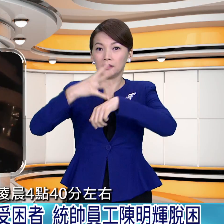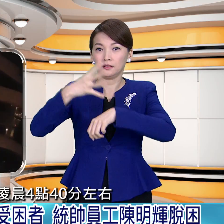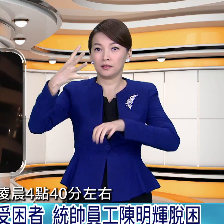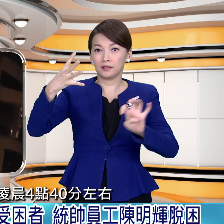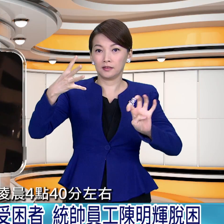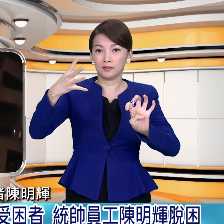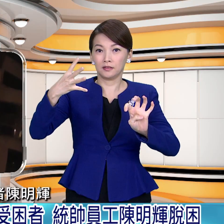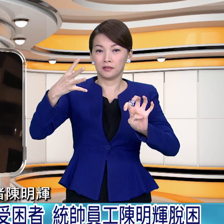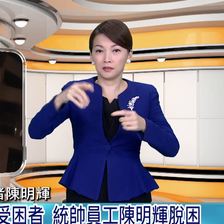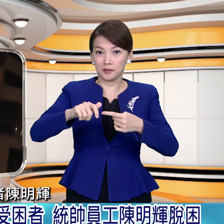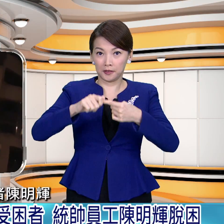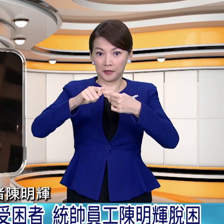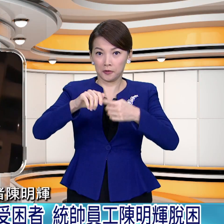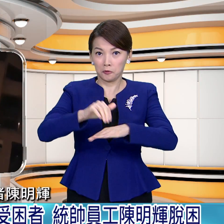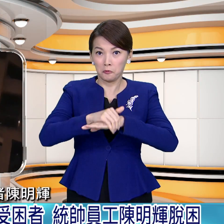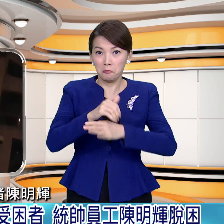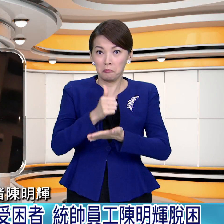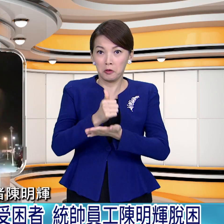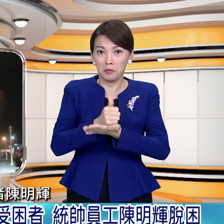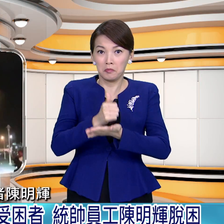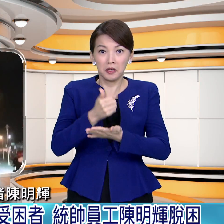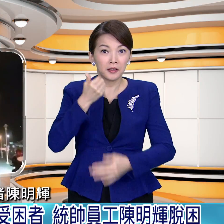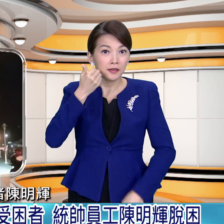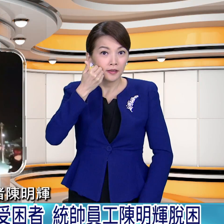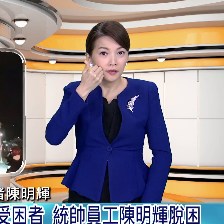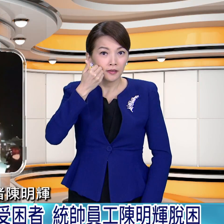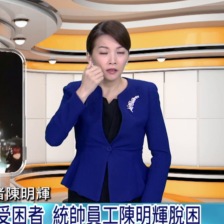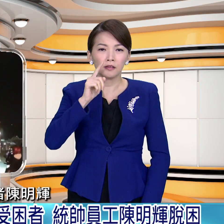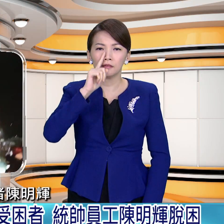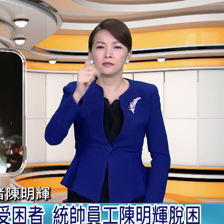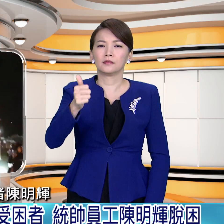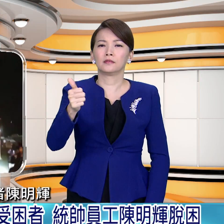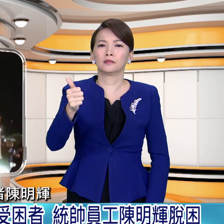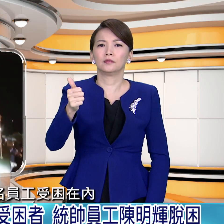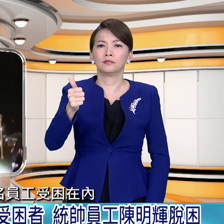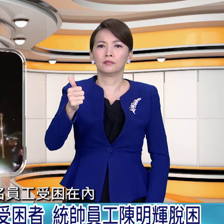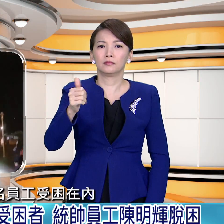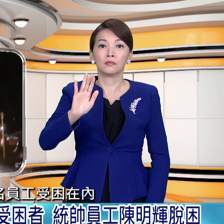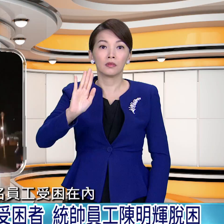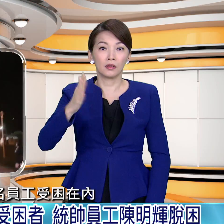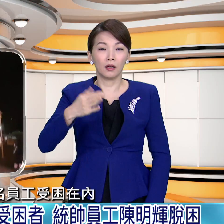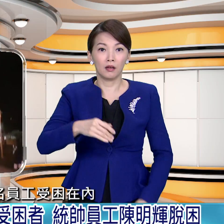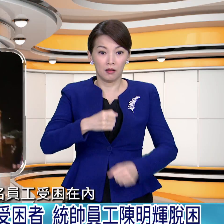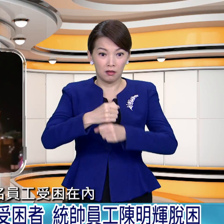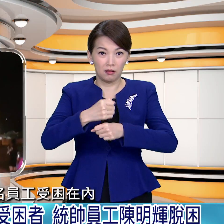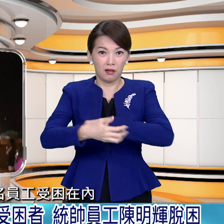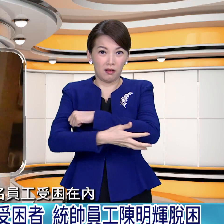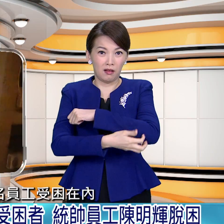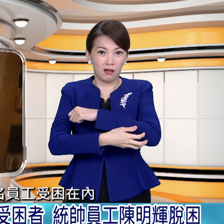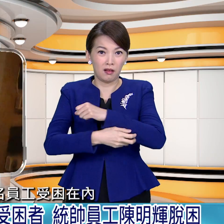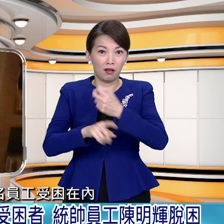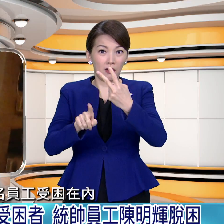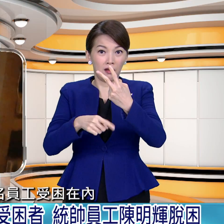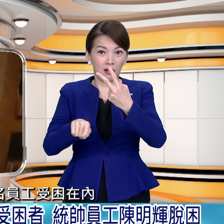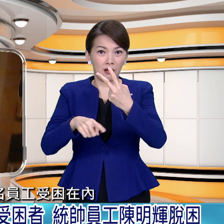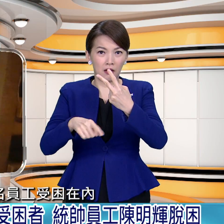右救出了首名受困者陈明辉，不过还有至少两名员工受困在